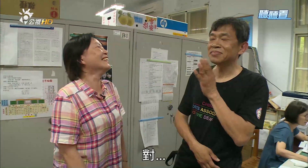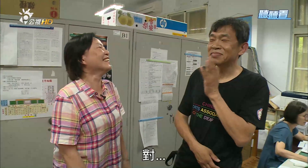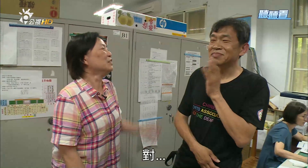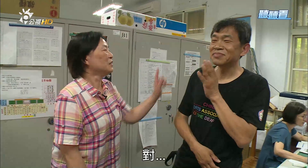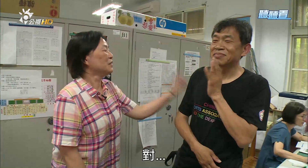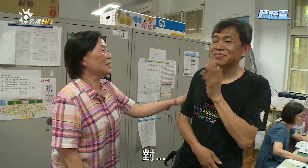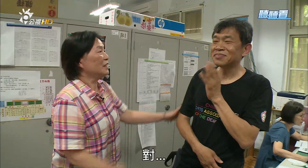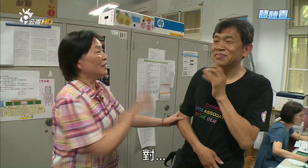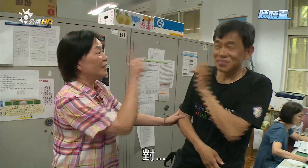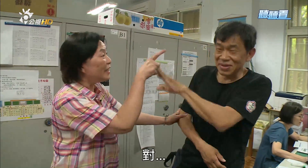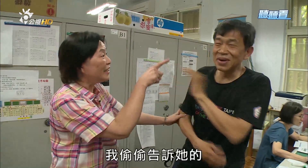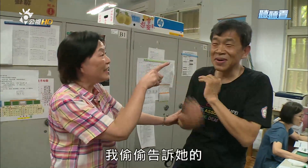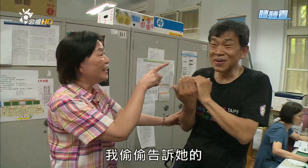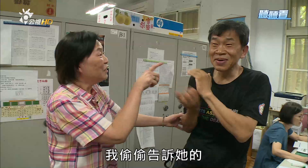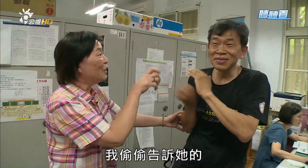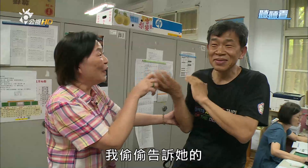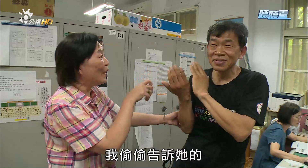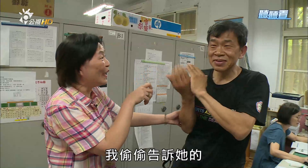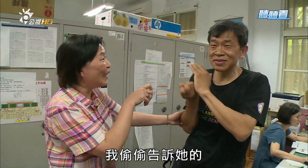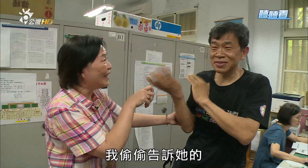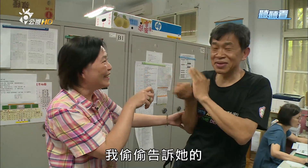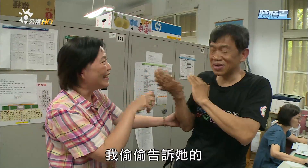对，我偷偷告诉他的，